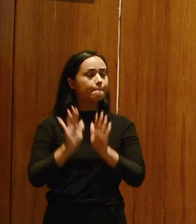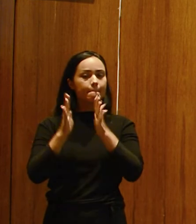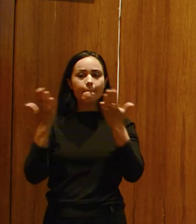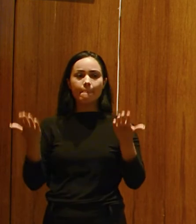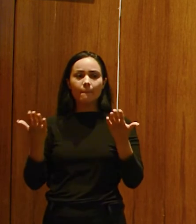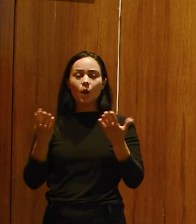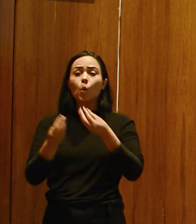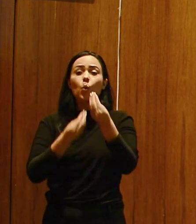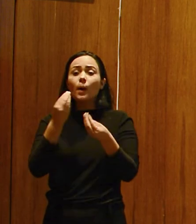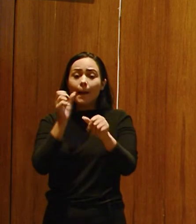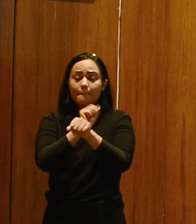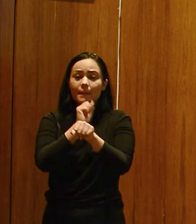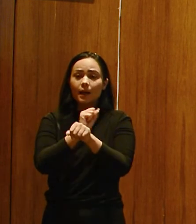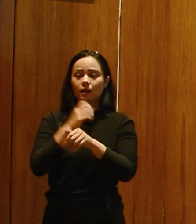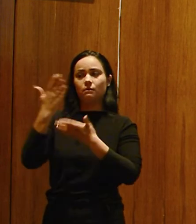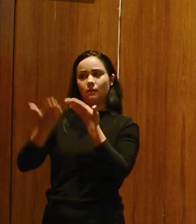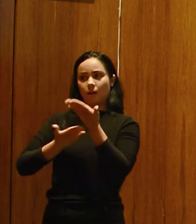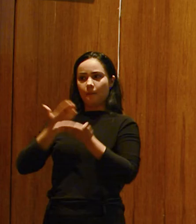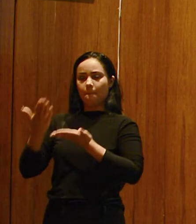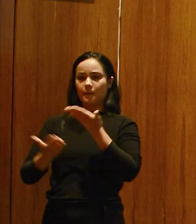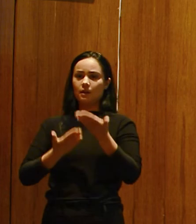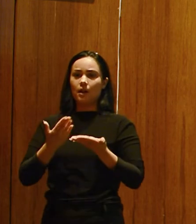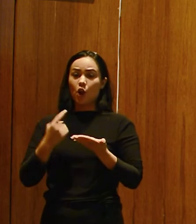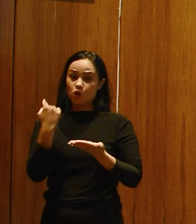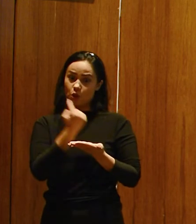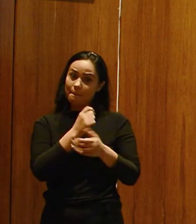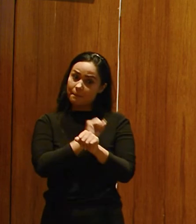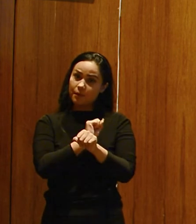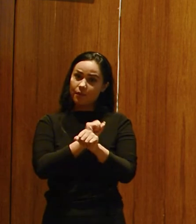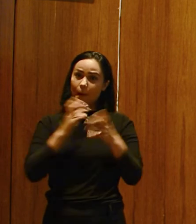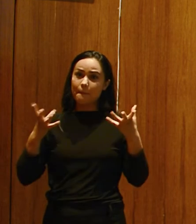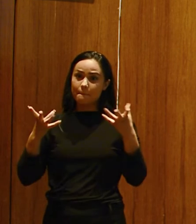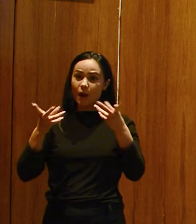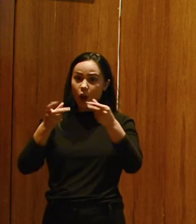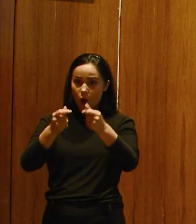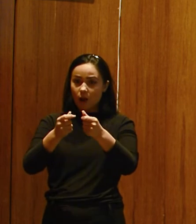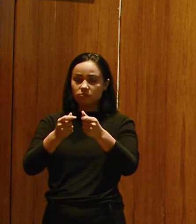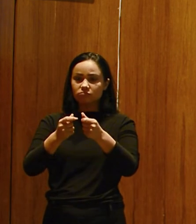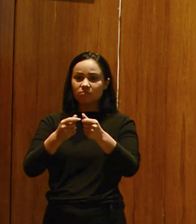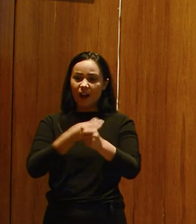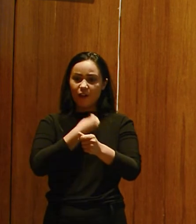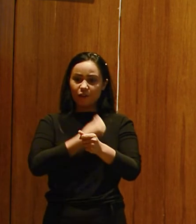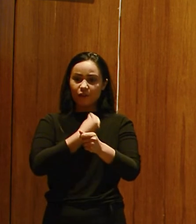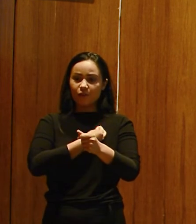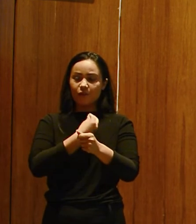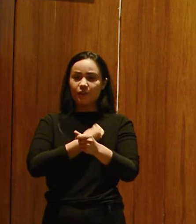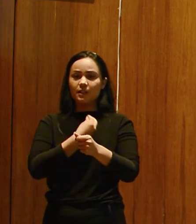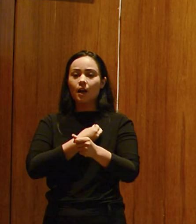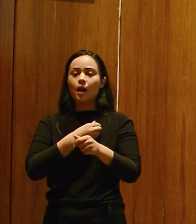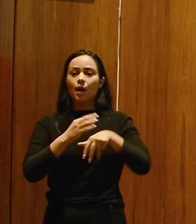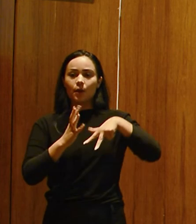Então, o que esperar da terapia? A nossa expectativa é melhorar a qualidade de vida dos nossos